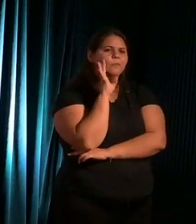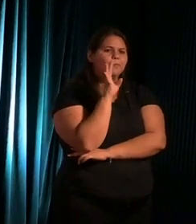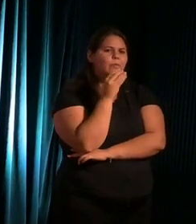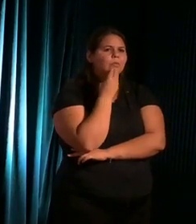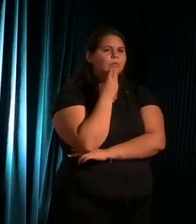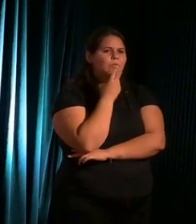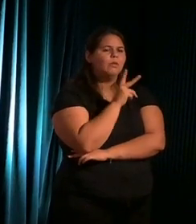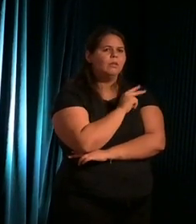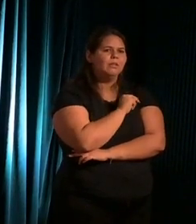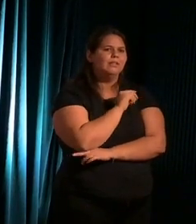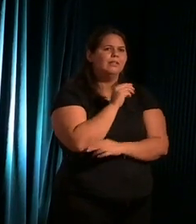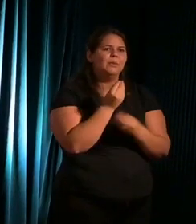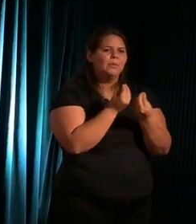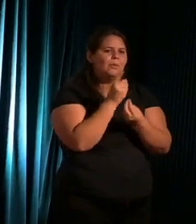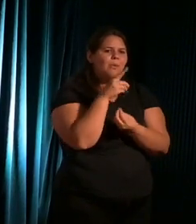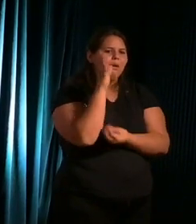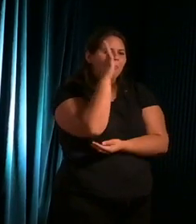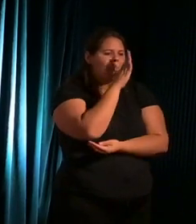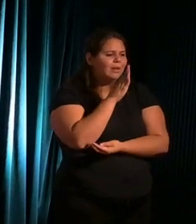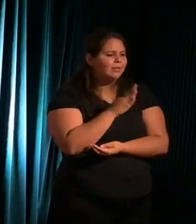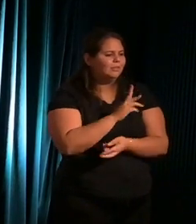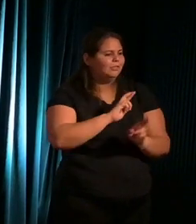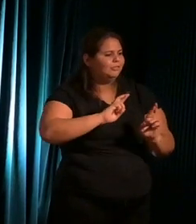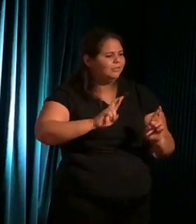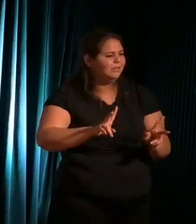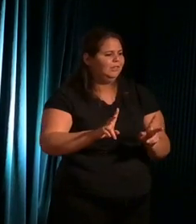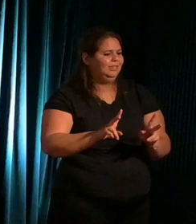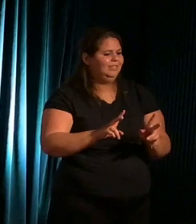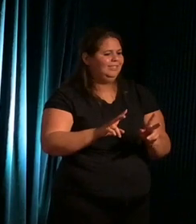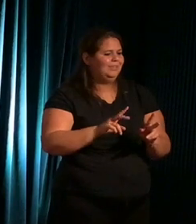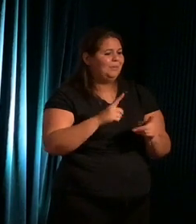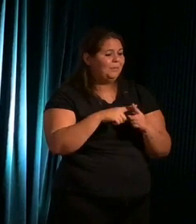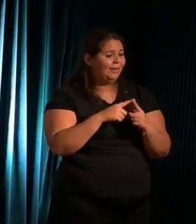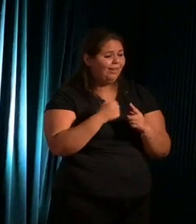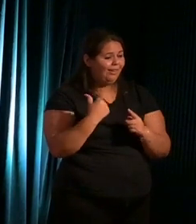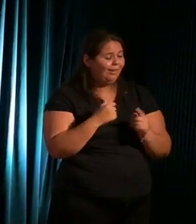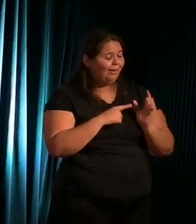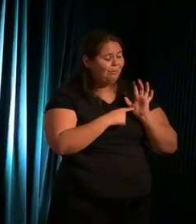através dos retratos das pessoas que ele vai colocando à nossa frente.